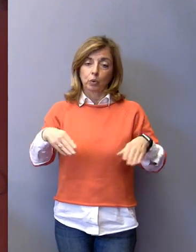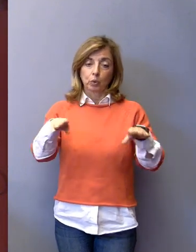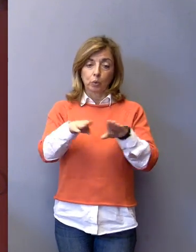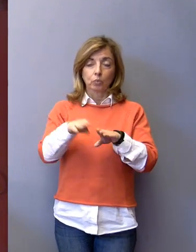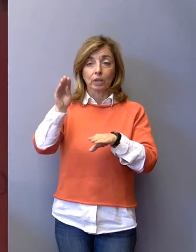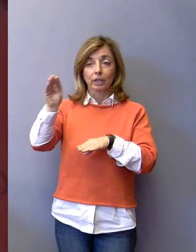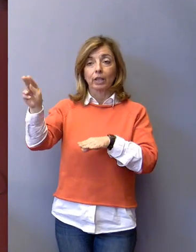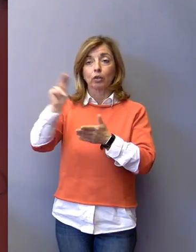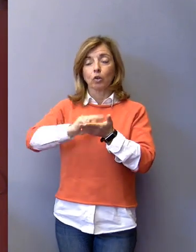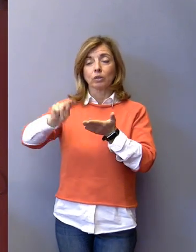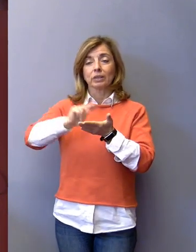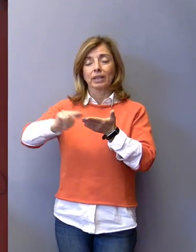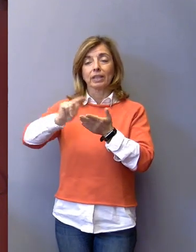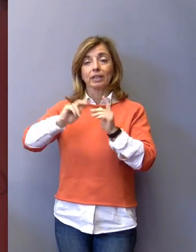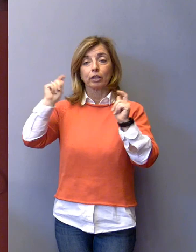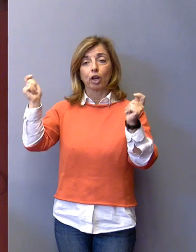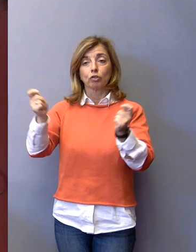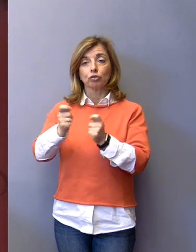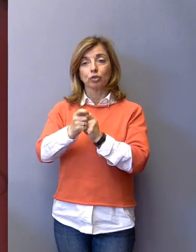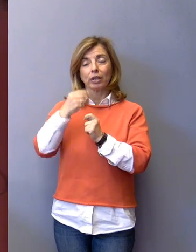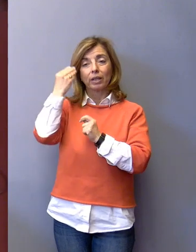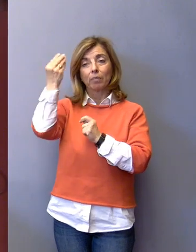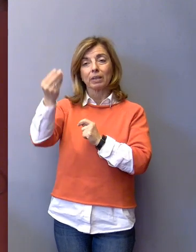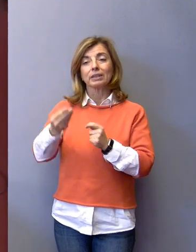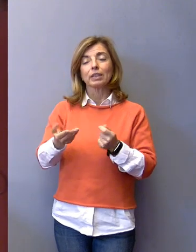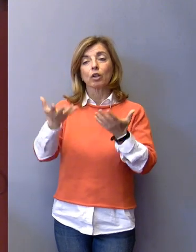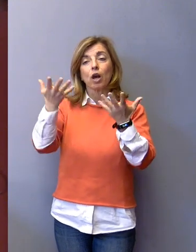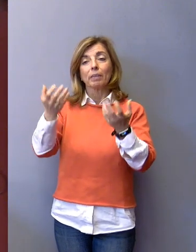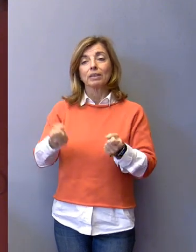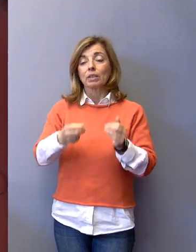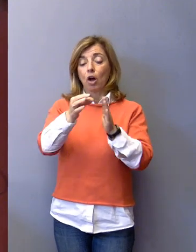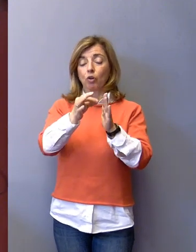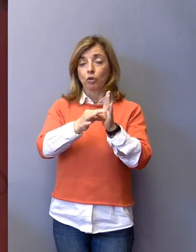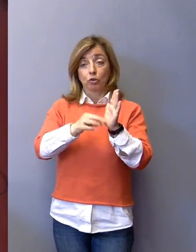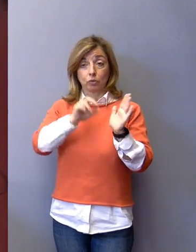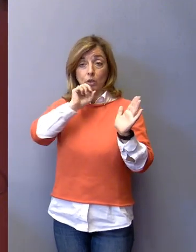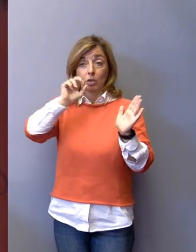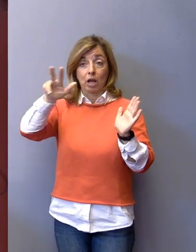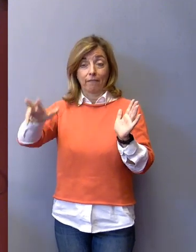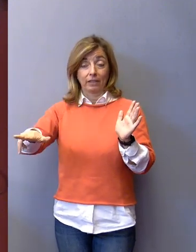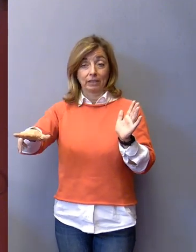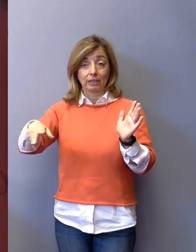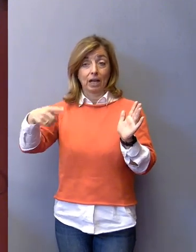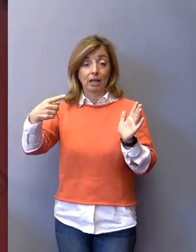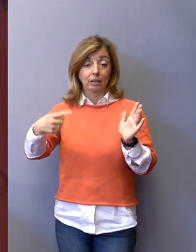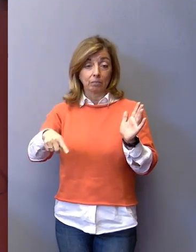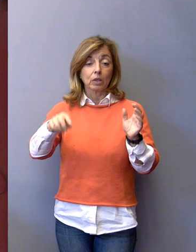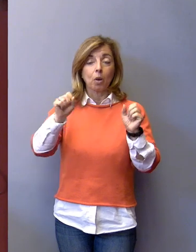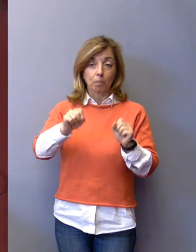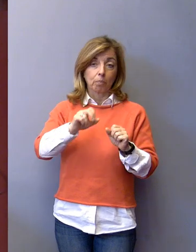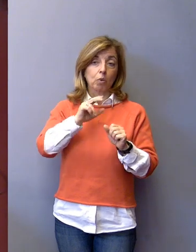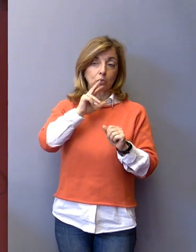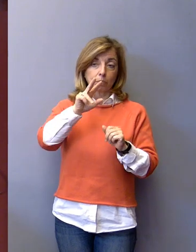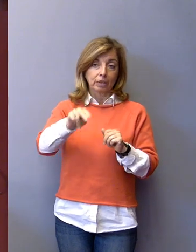alla segreteria generale il parere di ammissibilità sugli ordini del giorno che ho segnalato In modo tale eventualmente da esprimermi anche su quelli